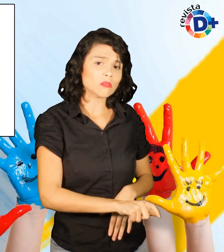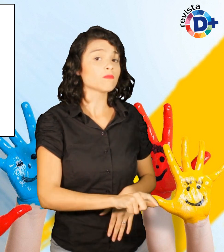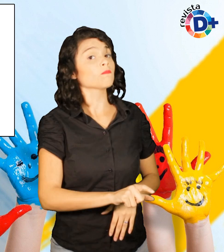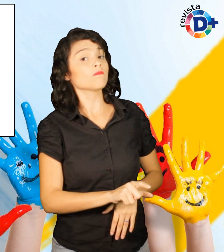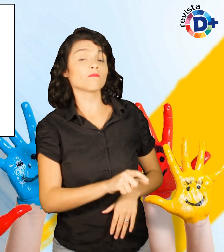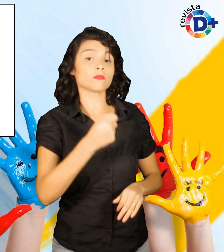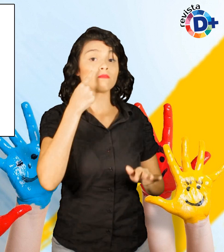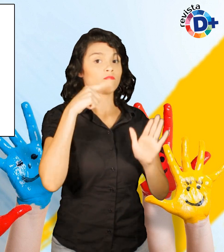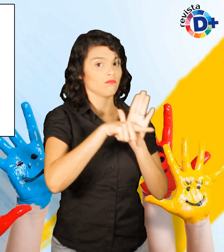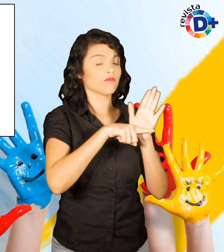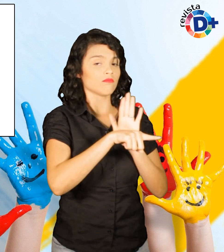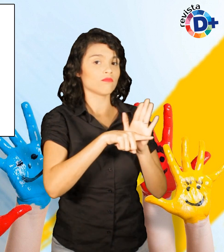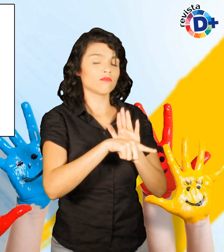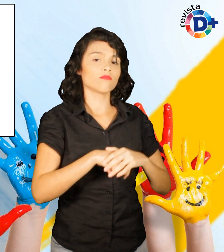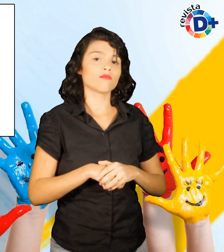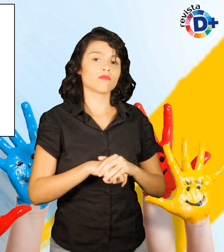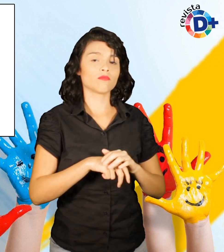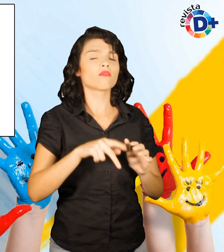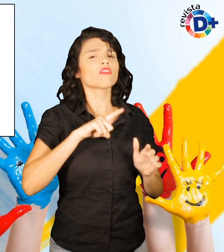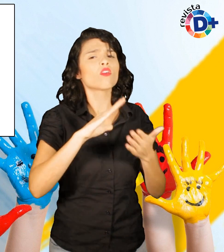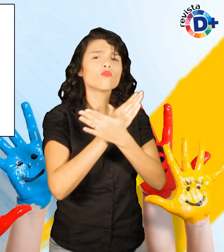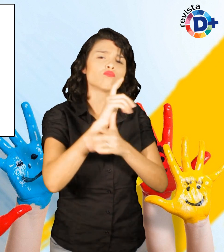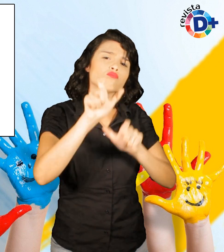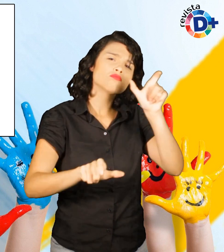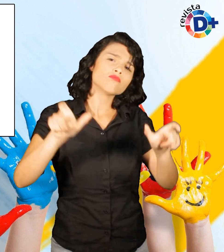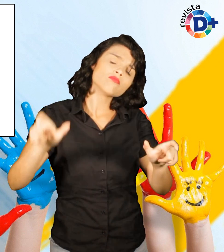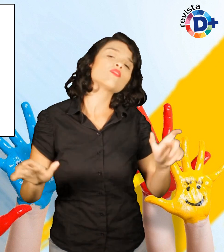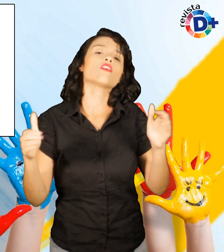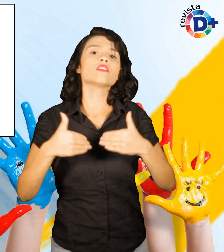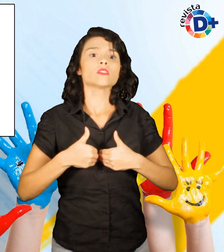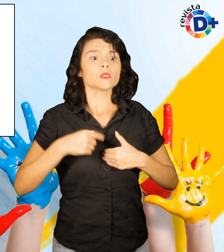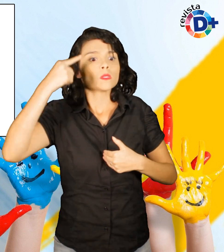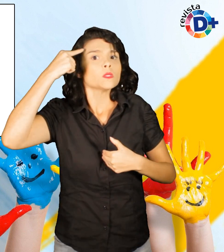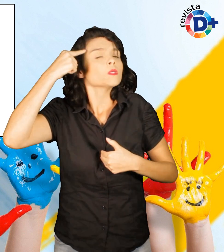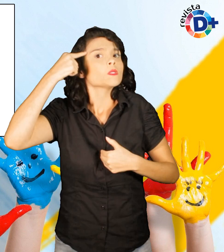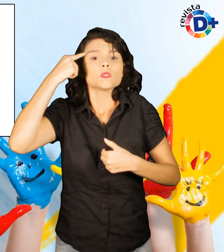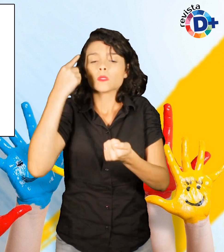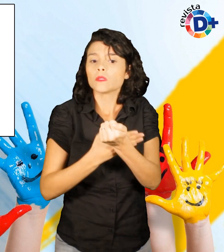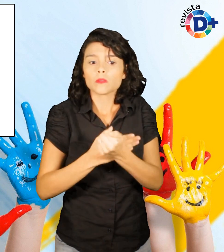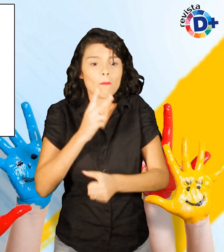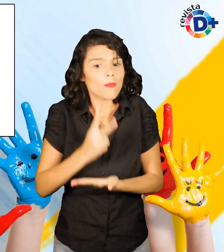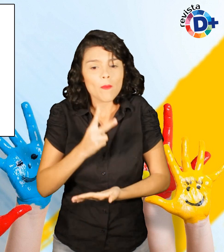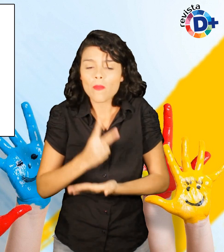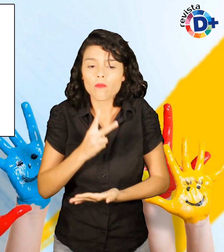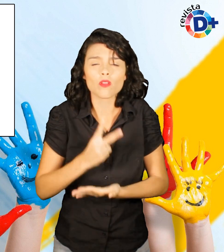criança. Há autistas que ficam obsessivos, fazendo sempre as mesmas coisas, o que